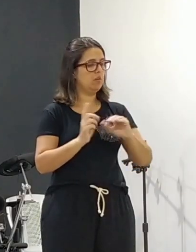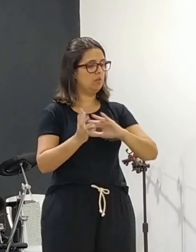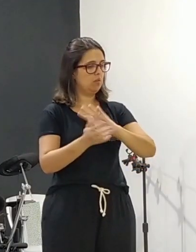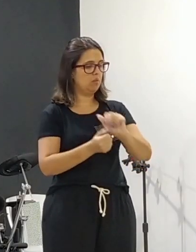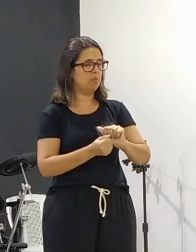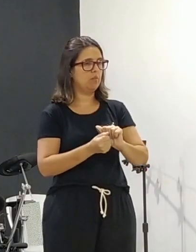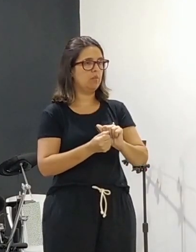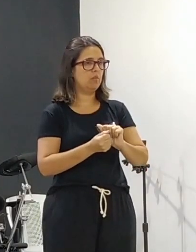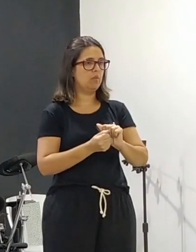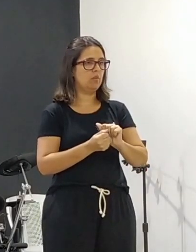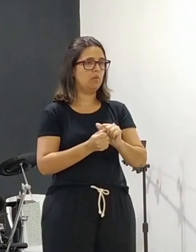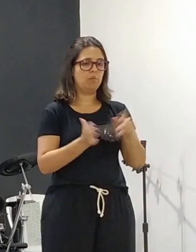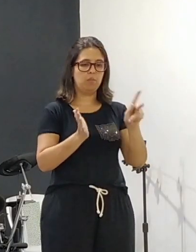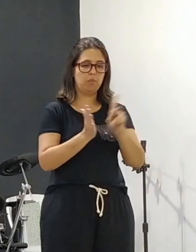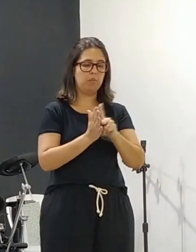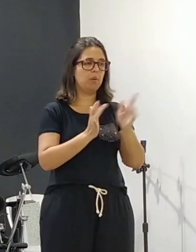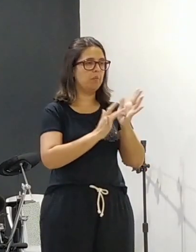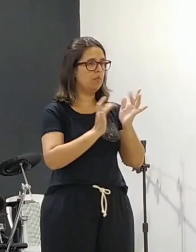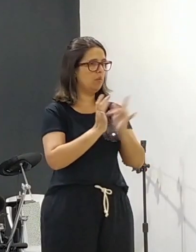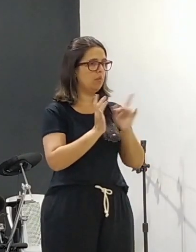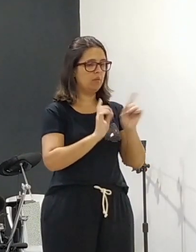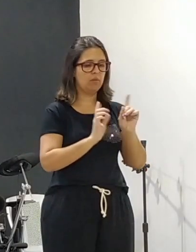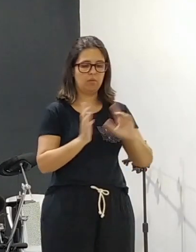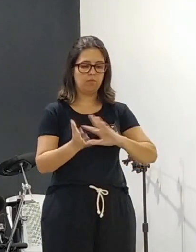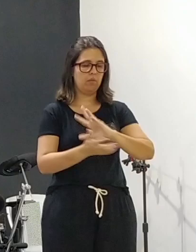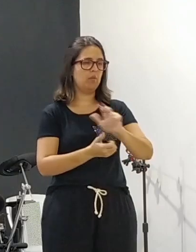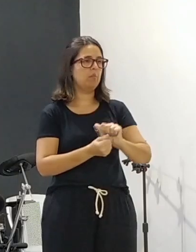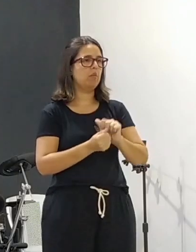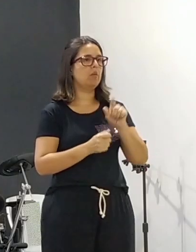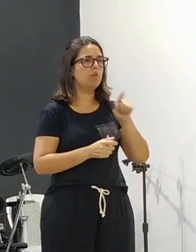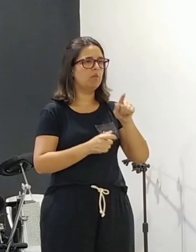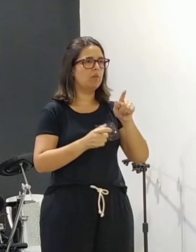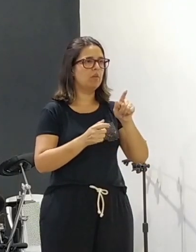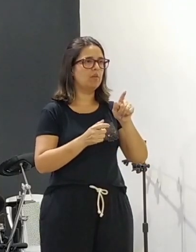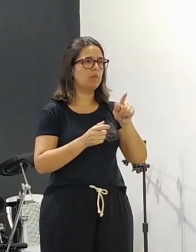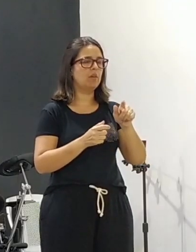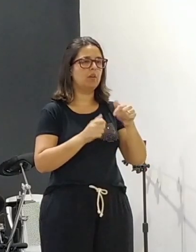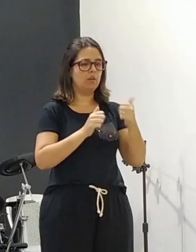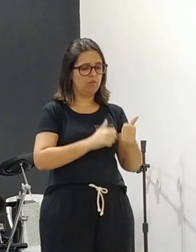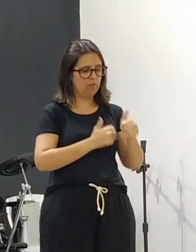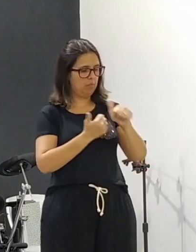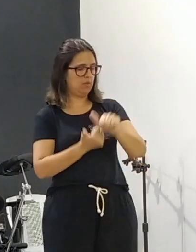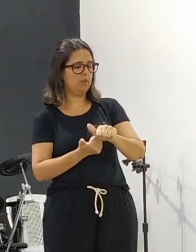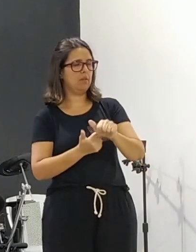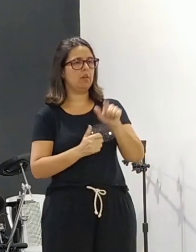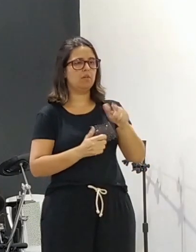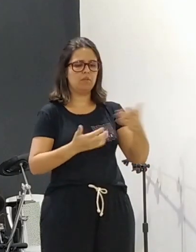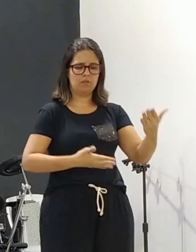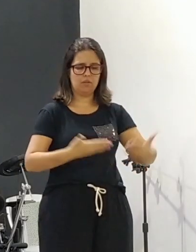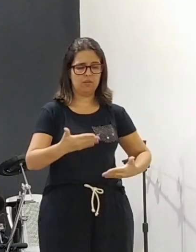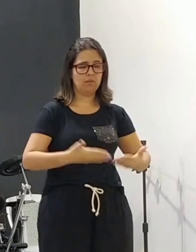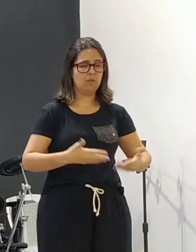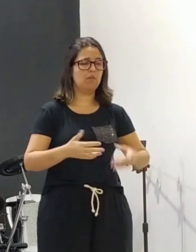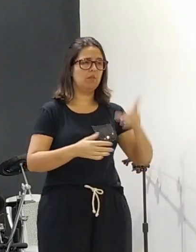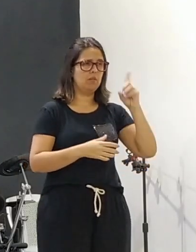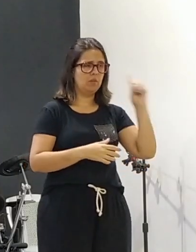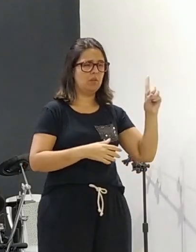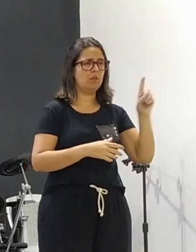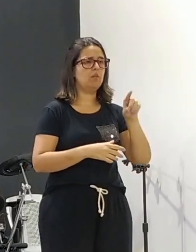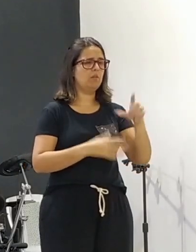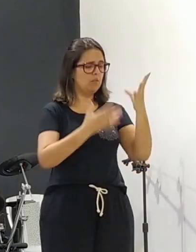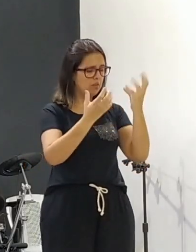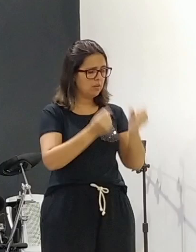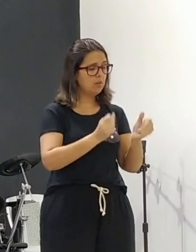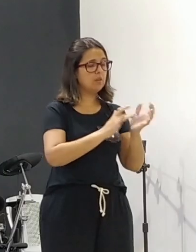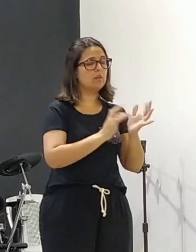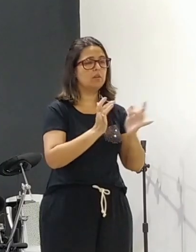sou. Você que é nascido de novo, você que é servo de Deus, você que entregou a tua vida para